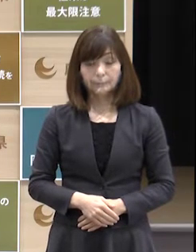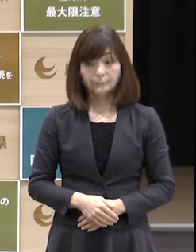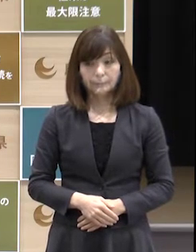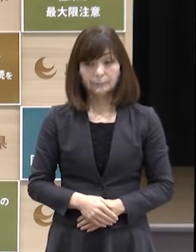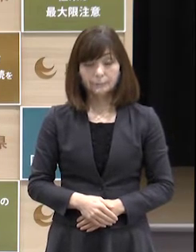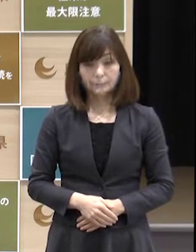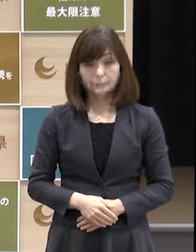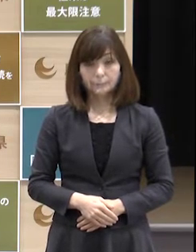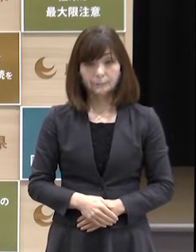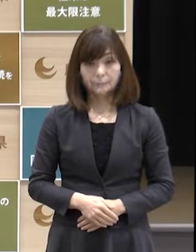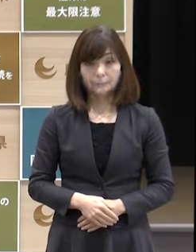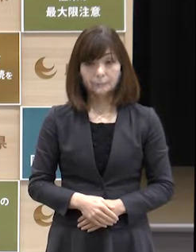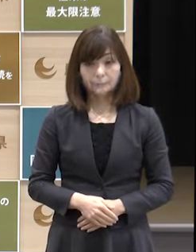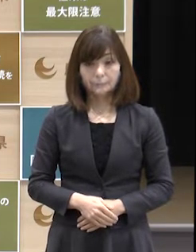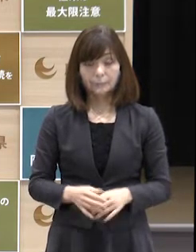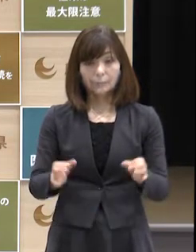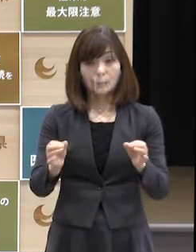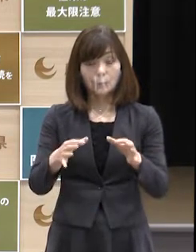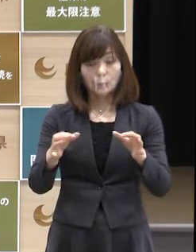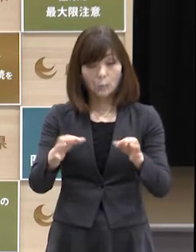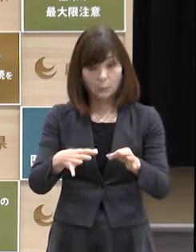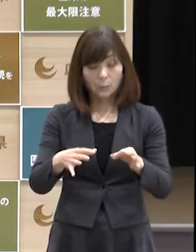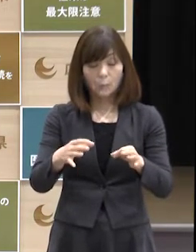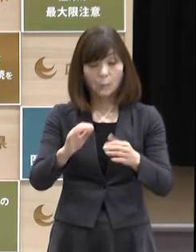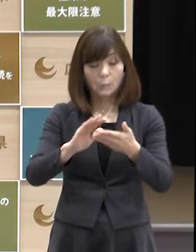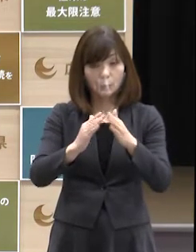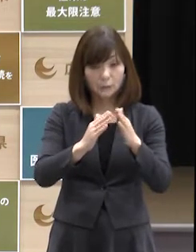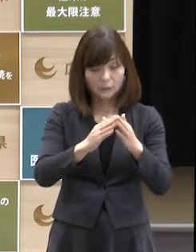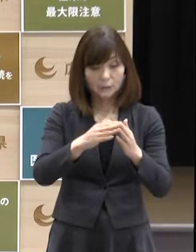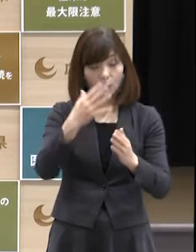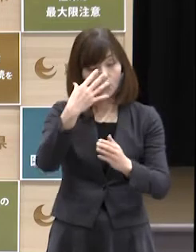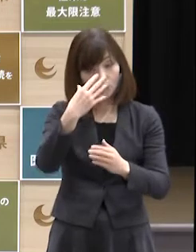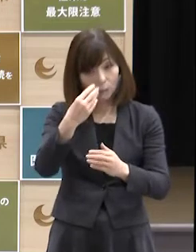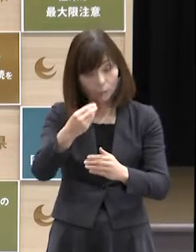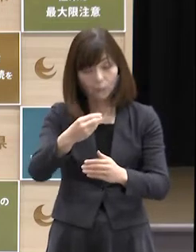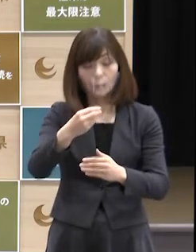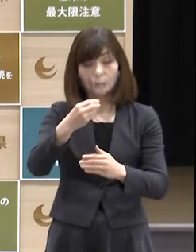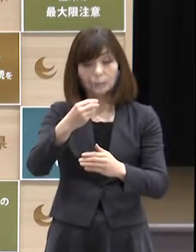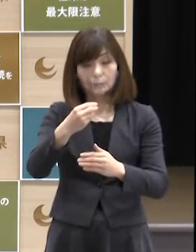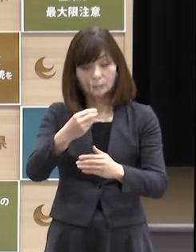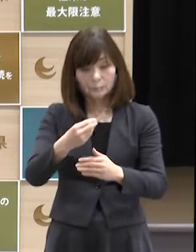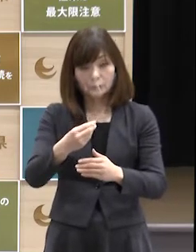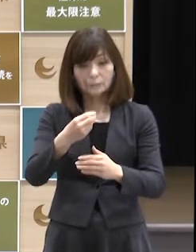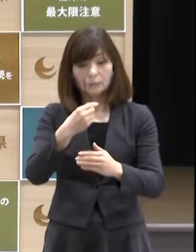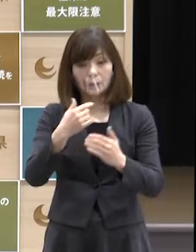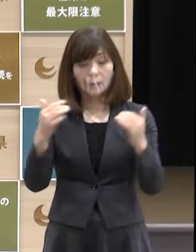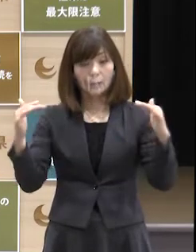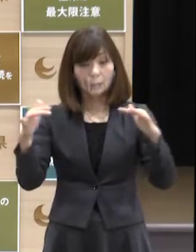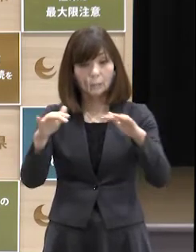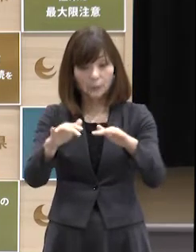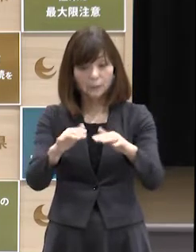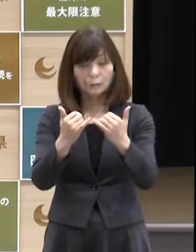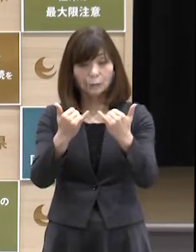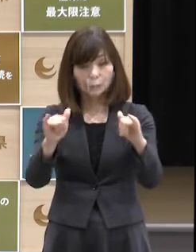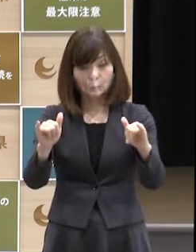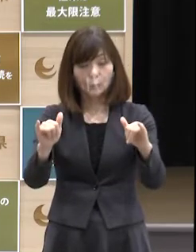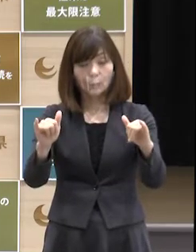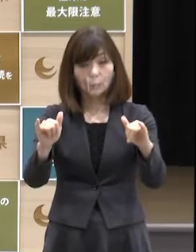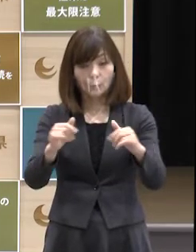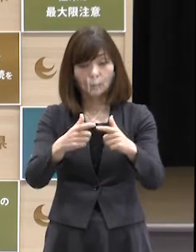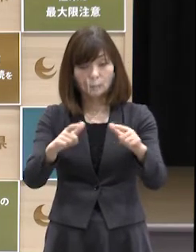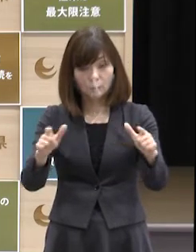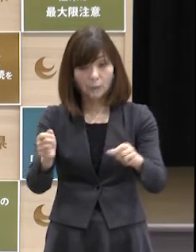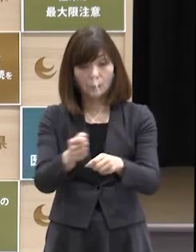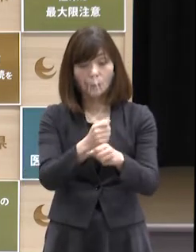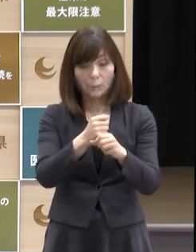ただ友ファンの拡大というか、この応援の層の拡大というかですね、これについては